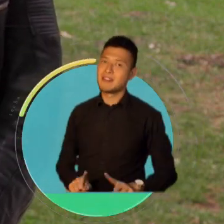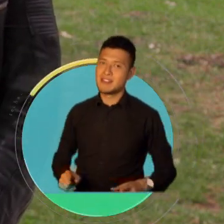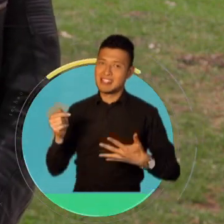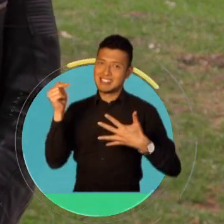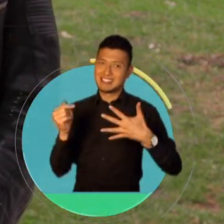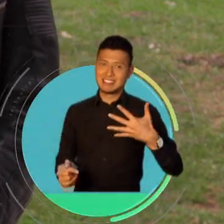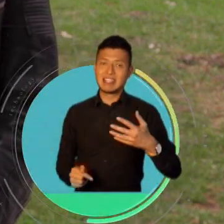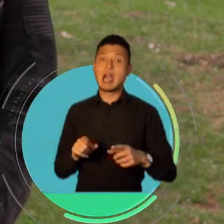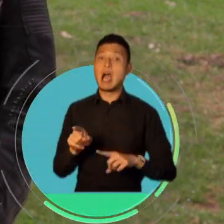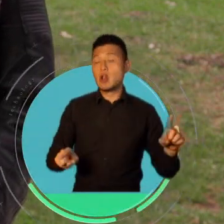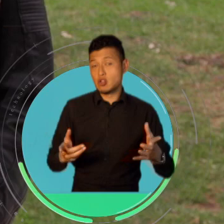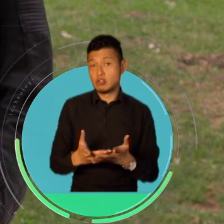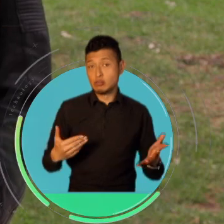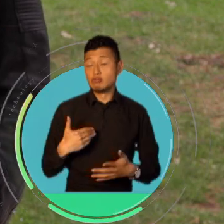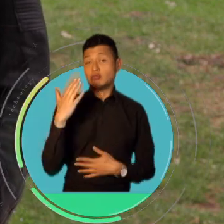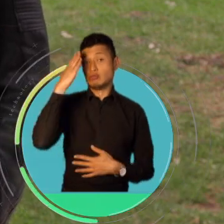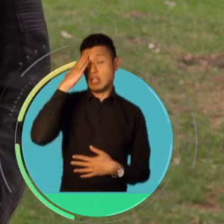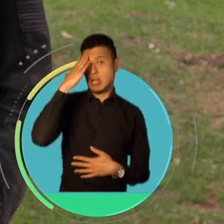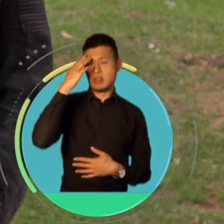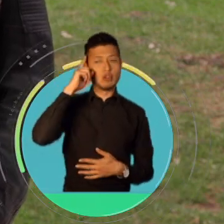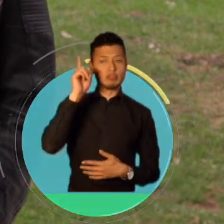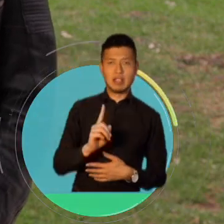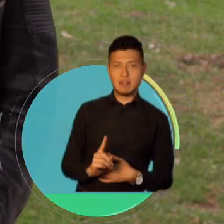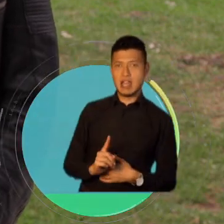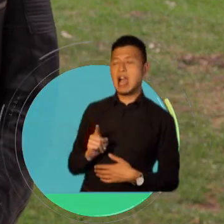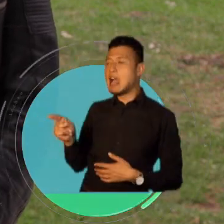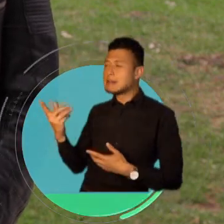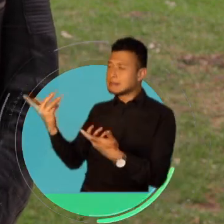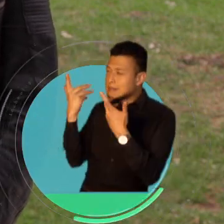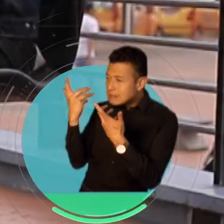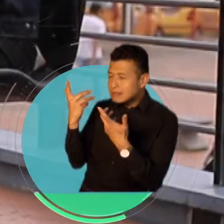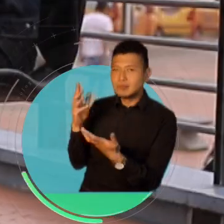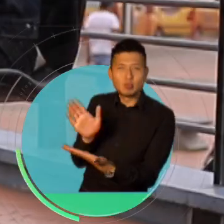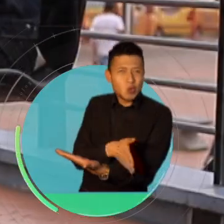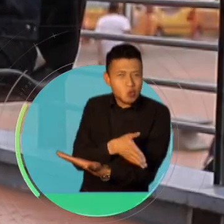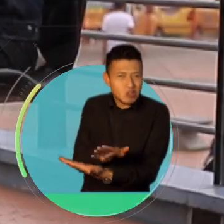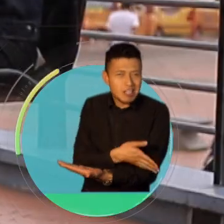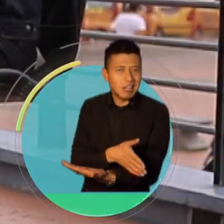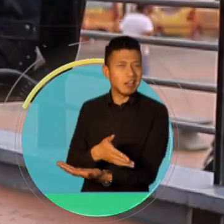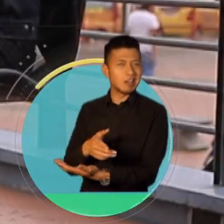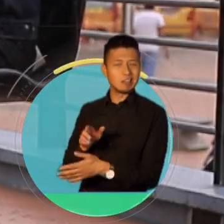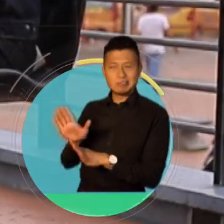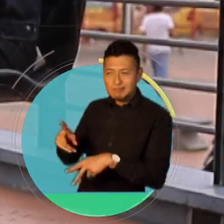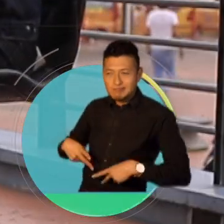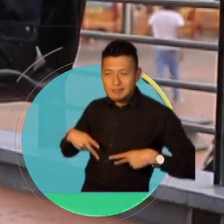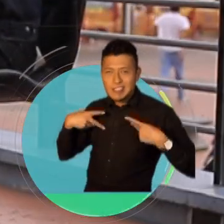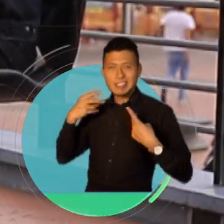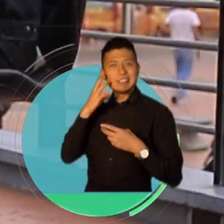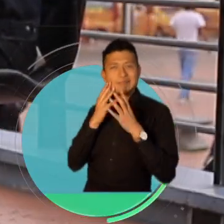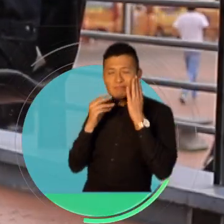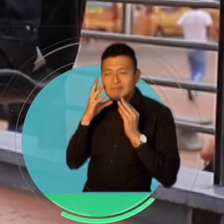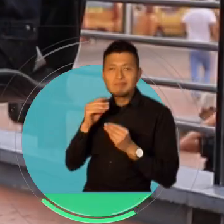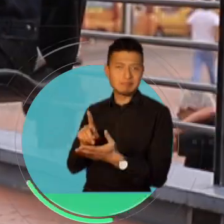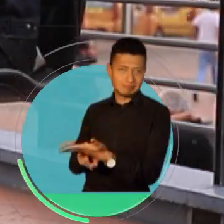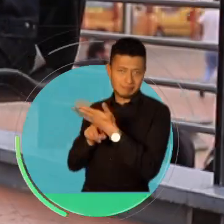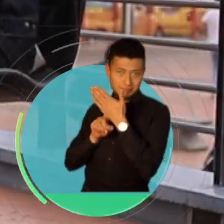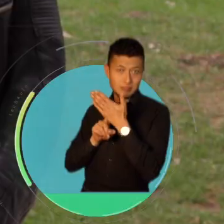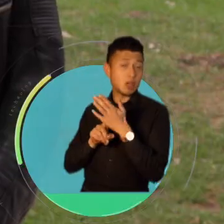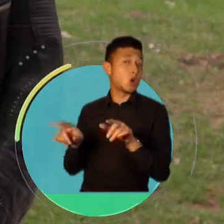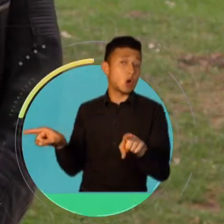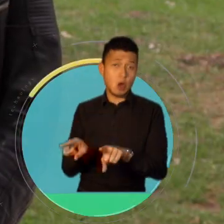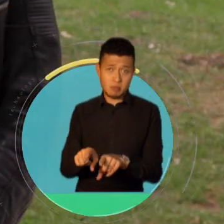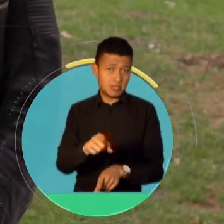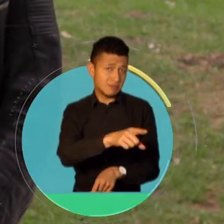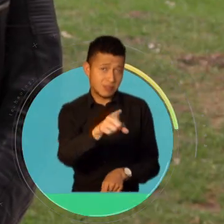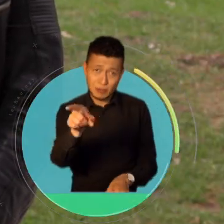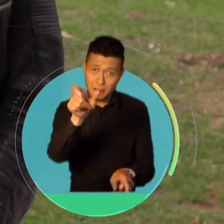diferentes a la vez y cosas que yo no sé o que yo desconocida él empieza a ser mi maestro y empieza a enseñarme acerca de la música y de cosas que él ha vivido y ha